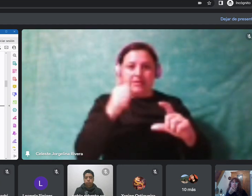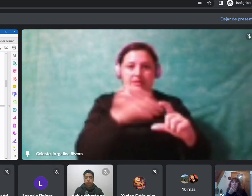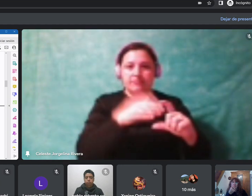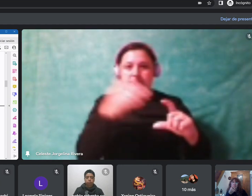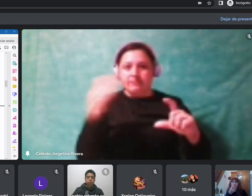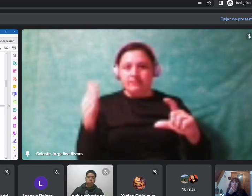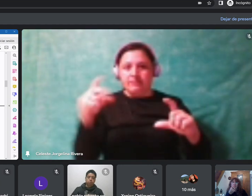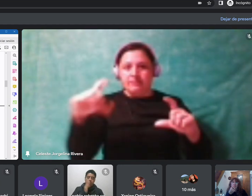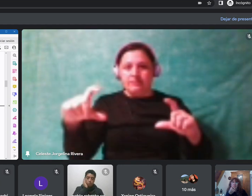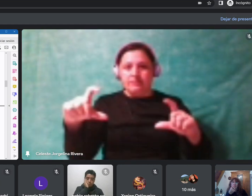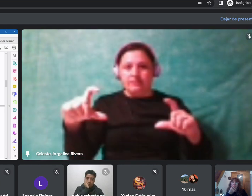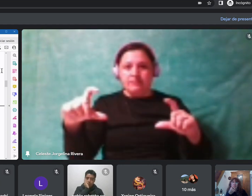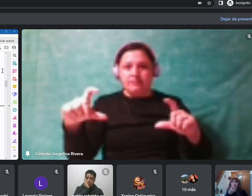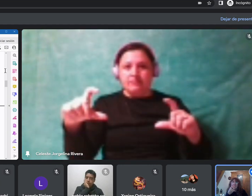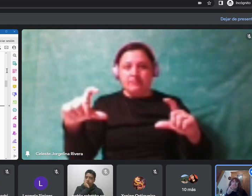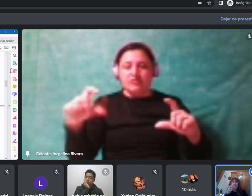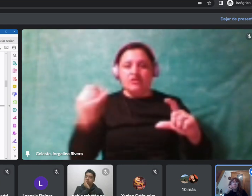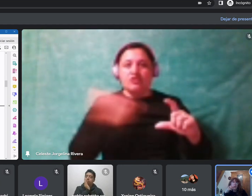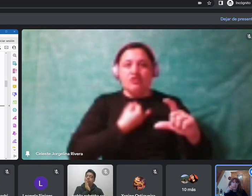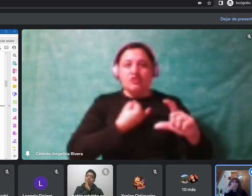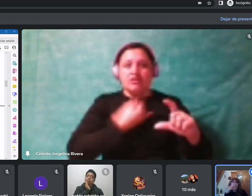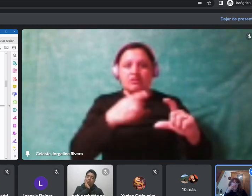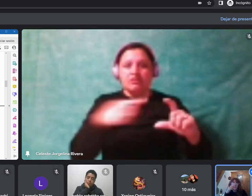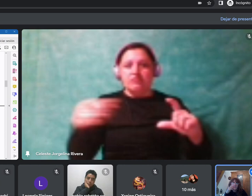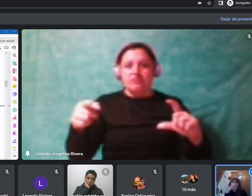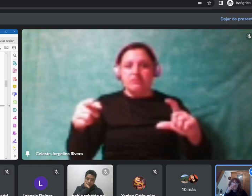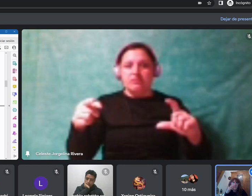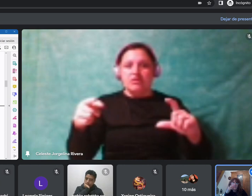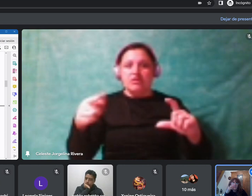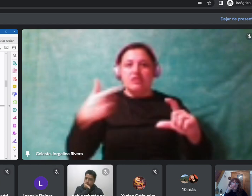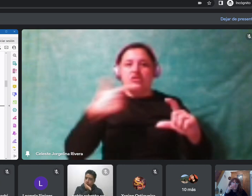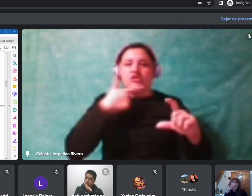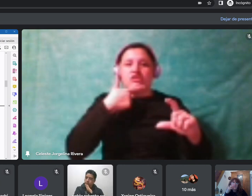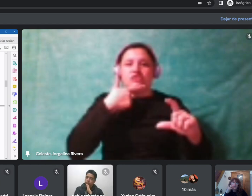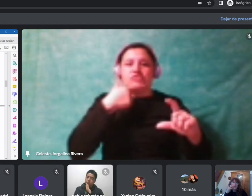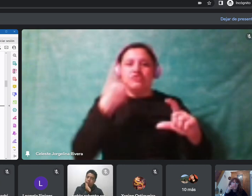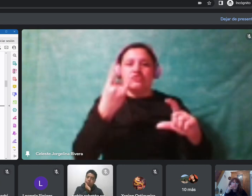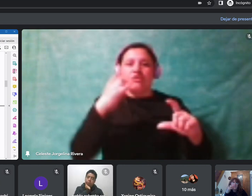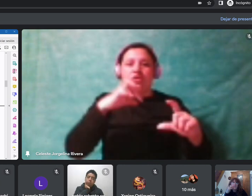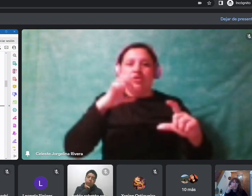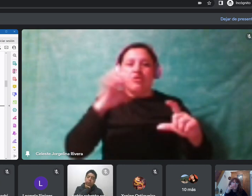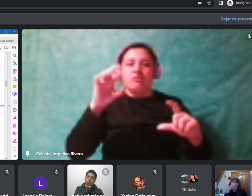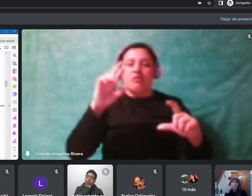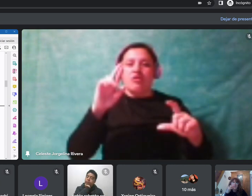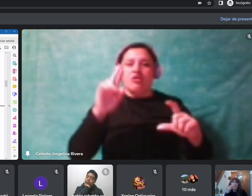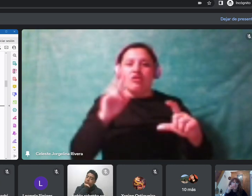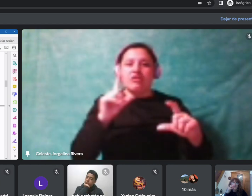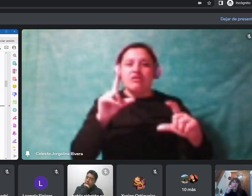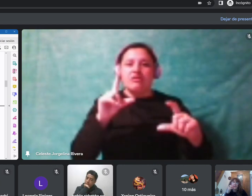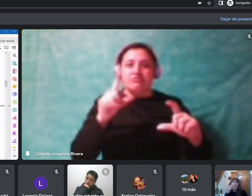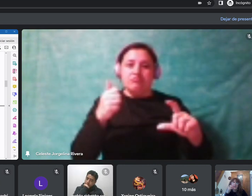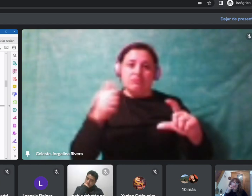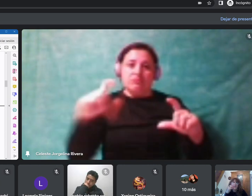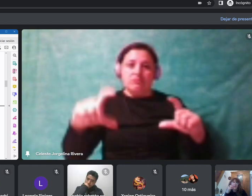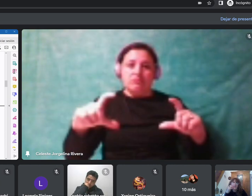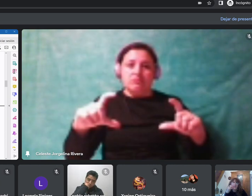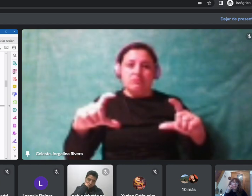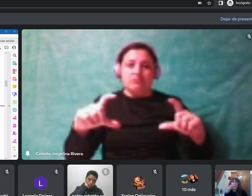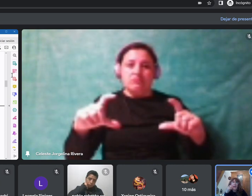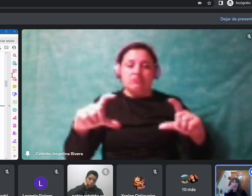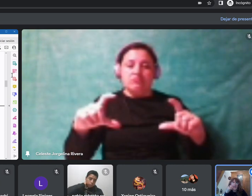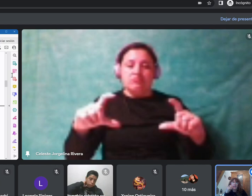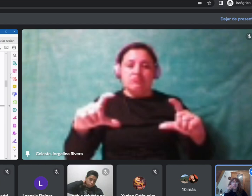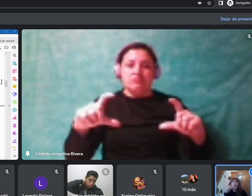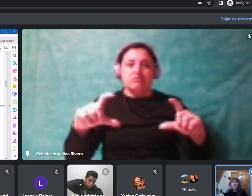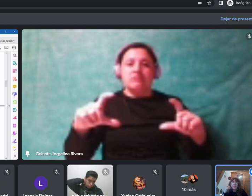Edmi. Hasta support. Hasta nada más que el teacher support. De ahí se cierra.